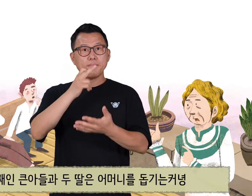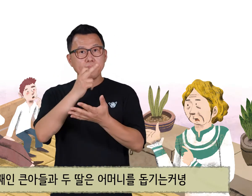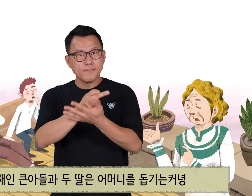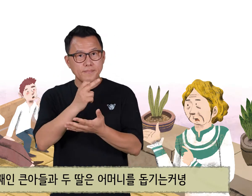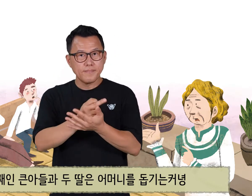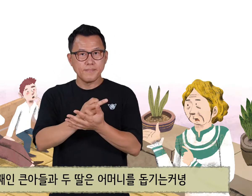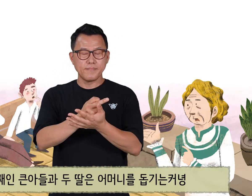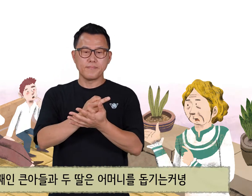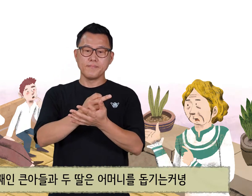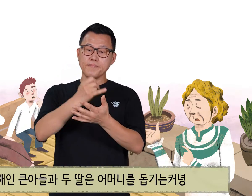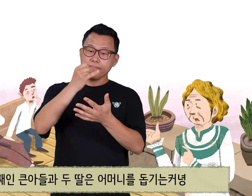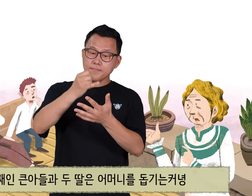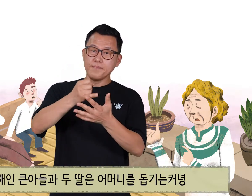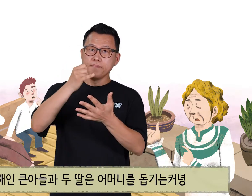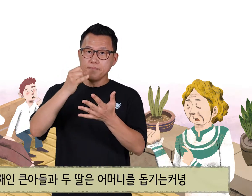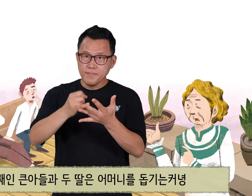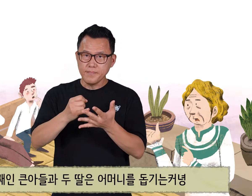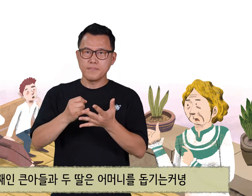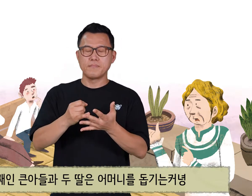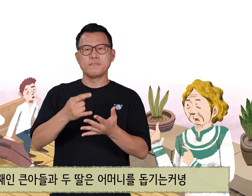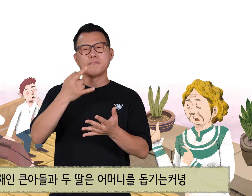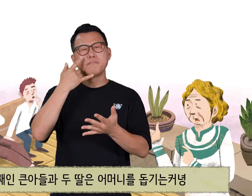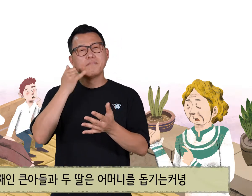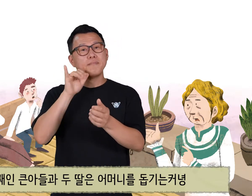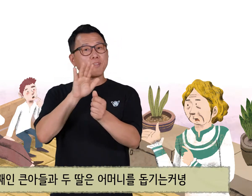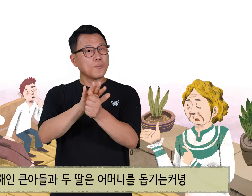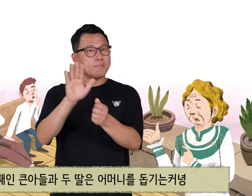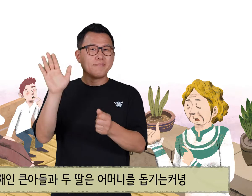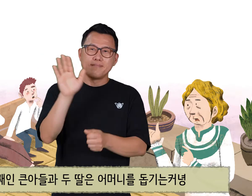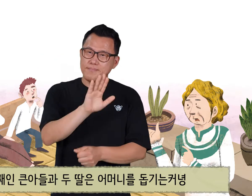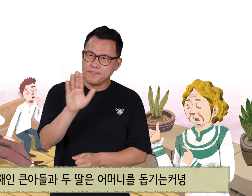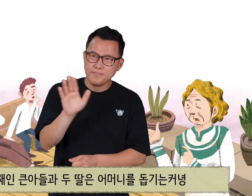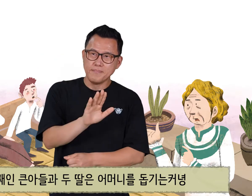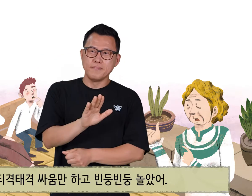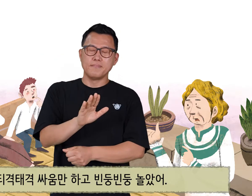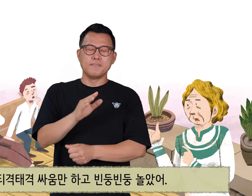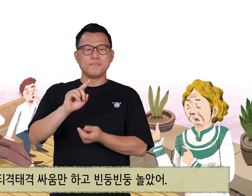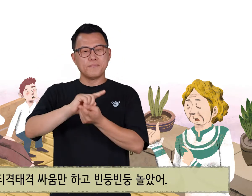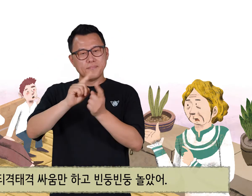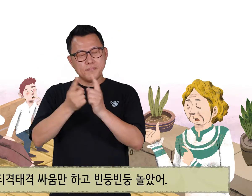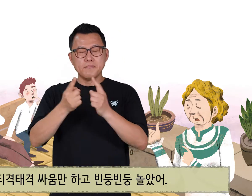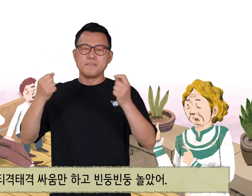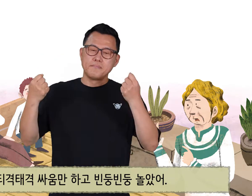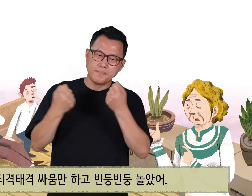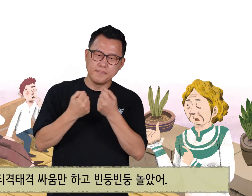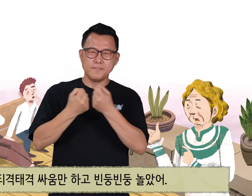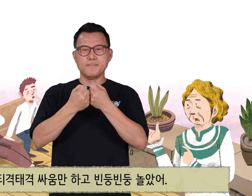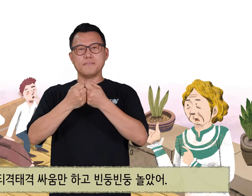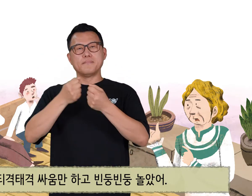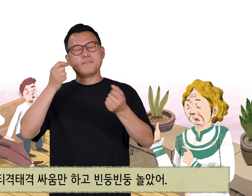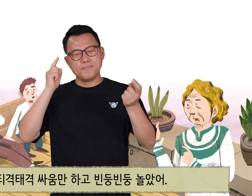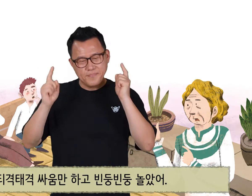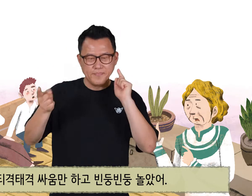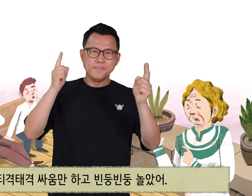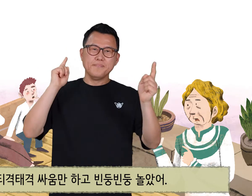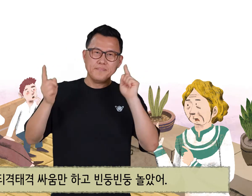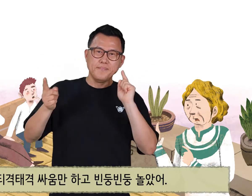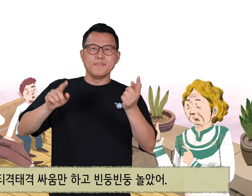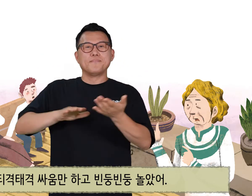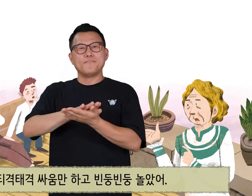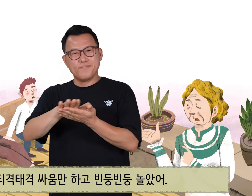그런데 첫째인 큰아들과 두 딸은 어머니를 돕기는커녕 매일 티격태격 싸움만